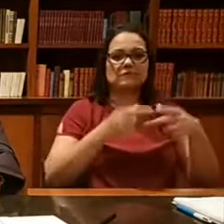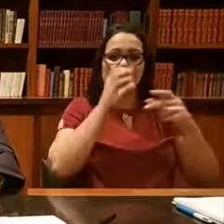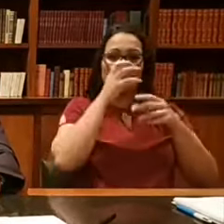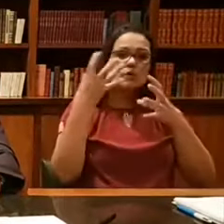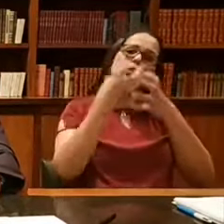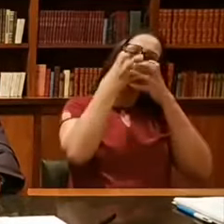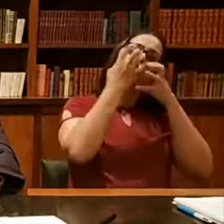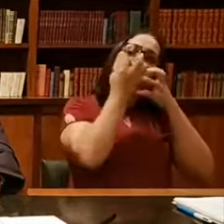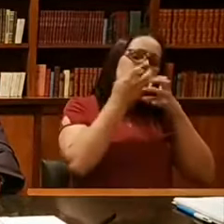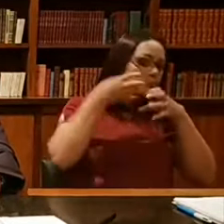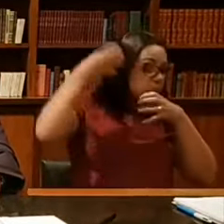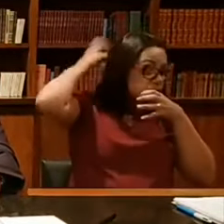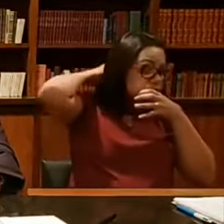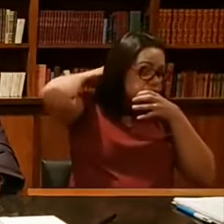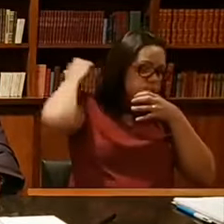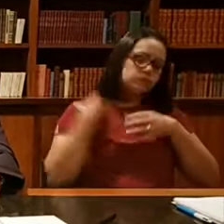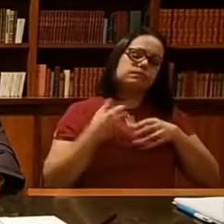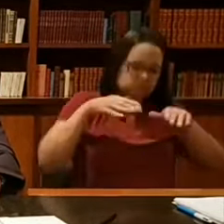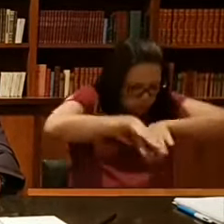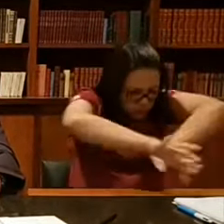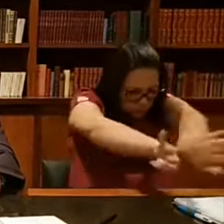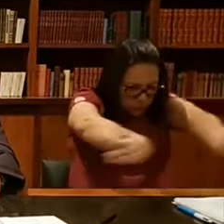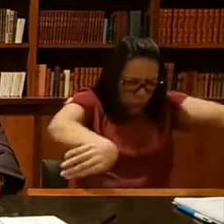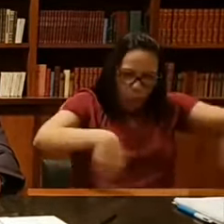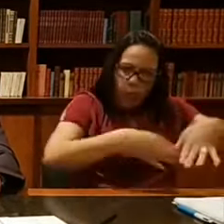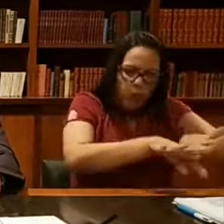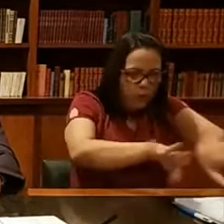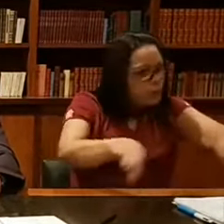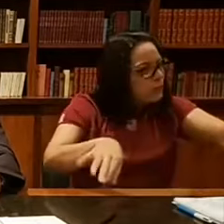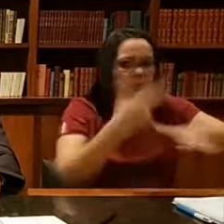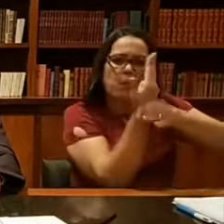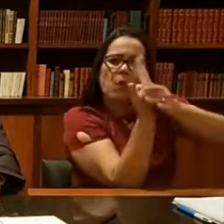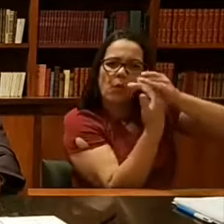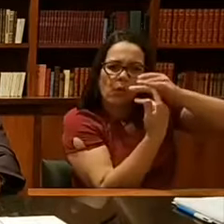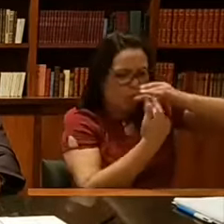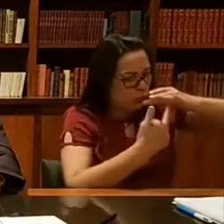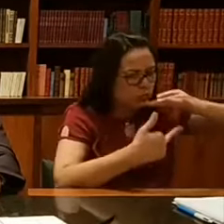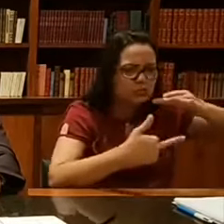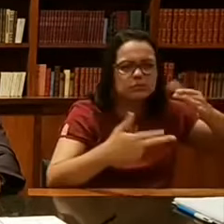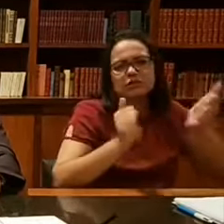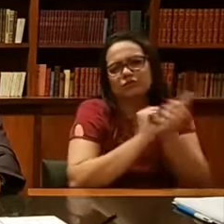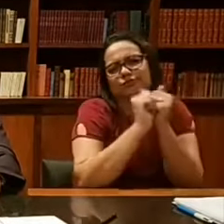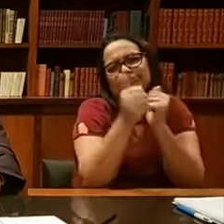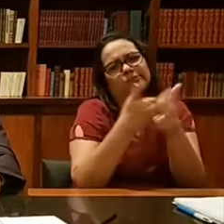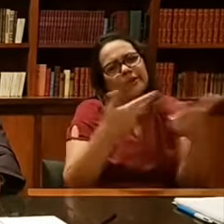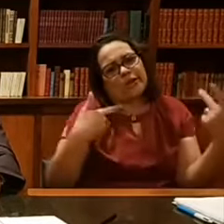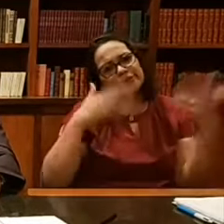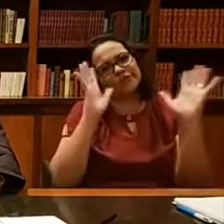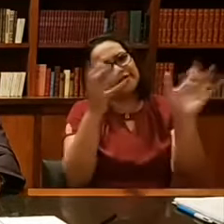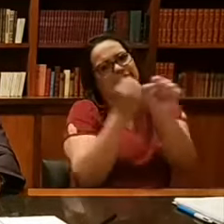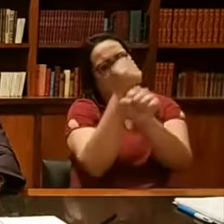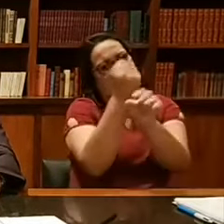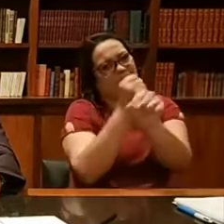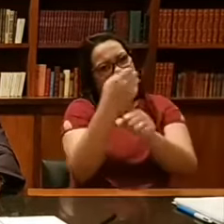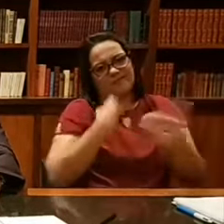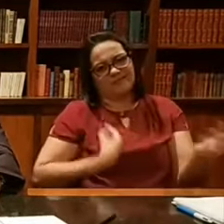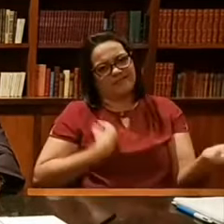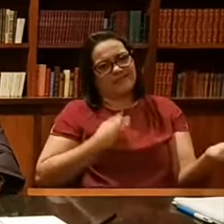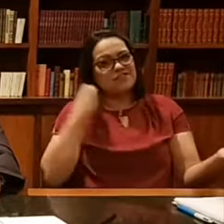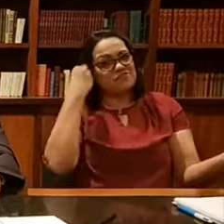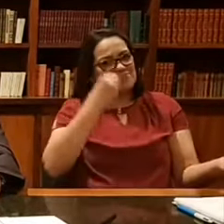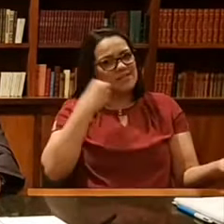e vai mergulhar, praticar esse esporte que eu pratiquei por muito tempo,